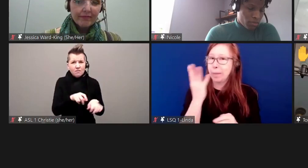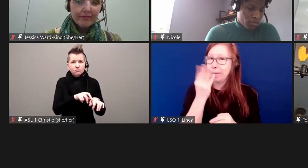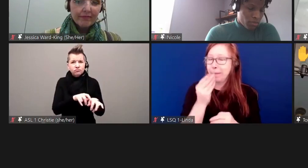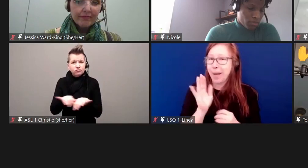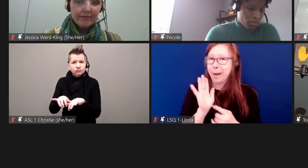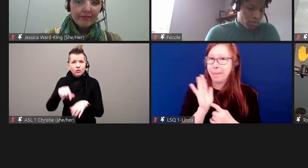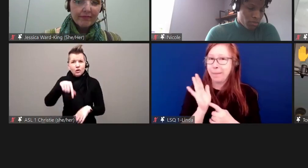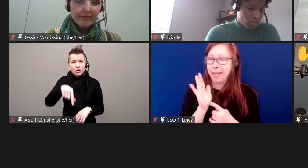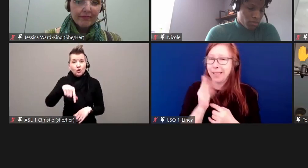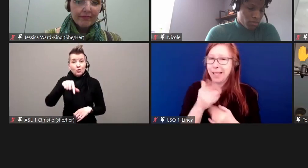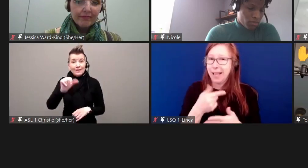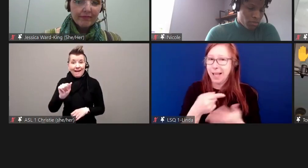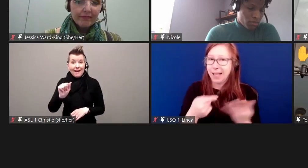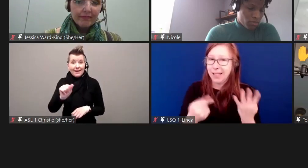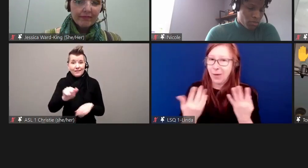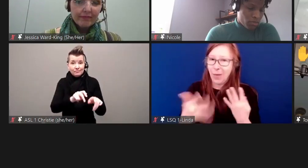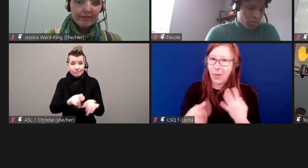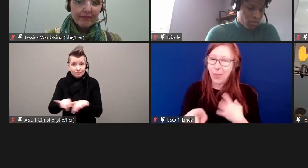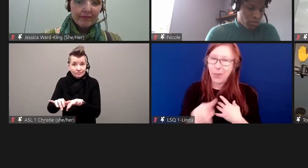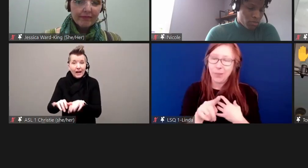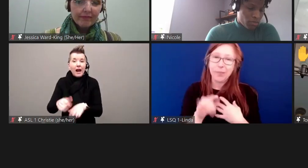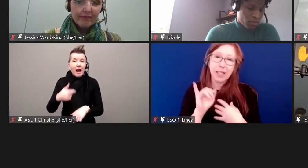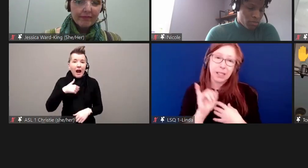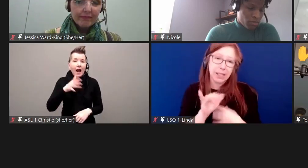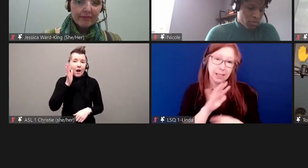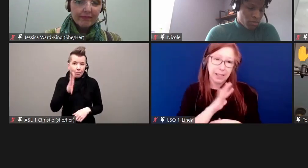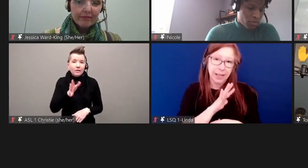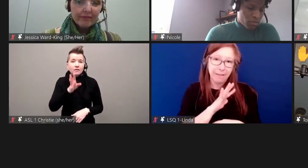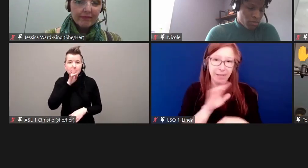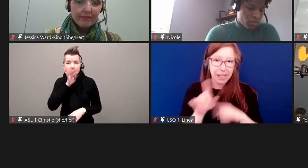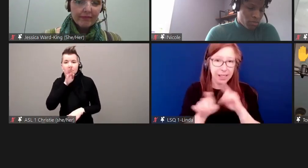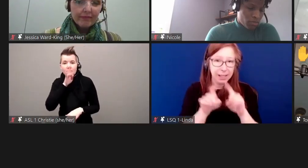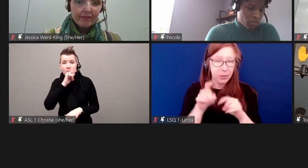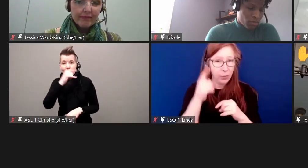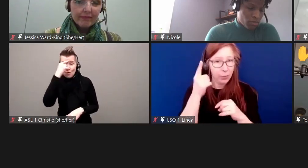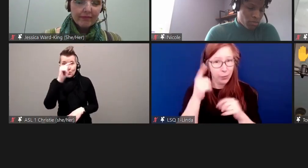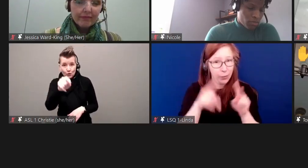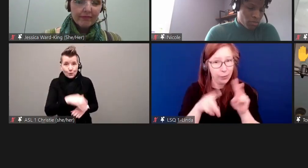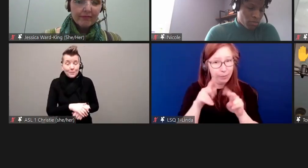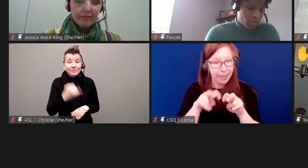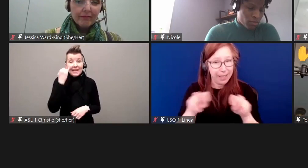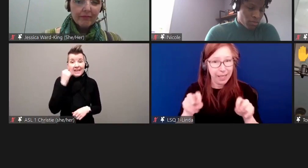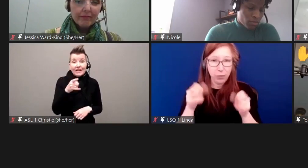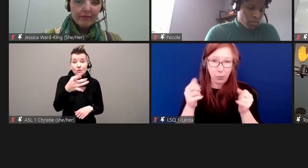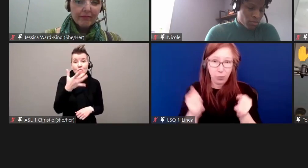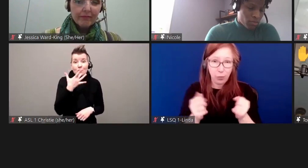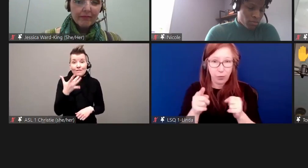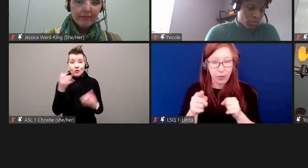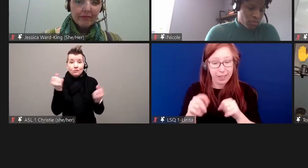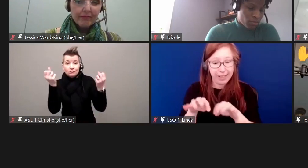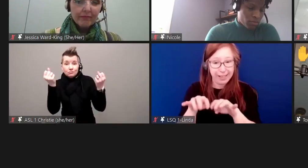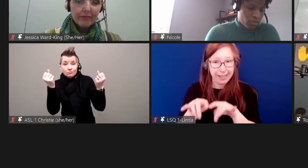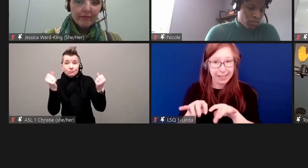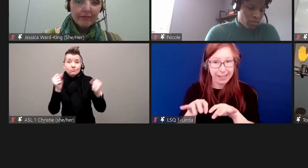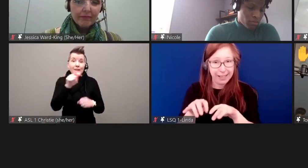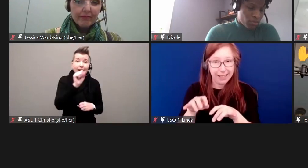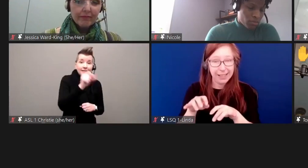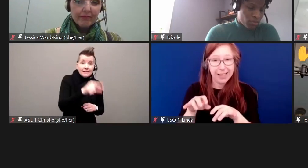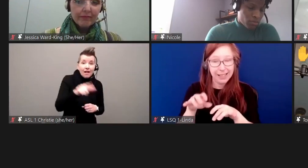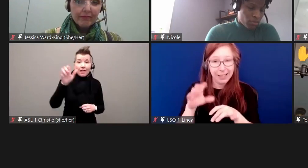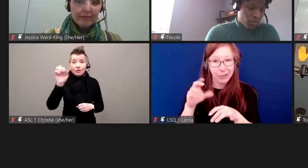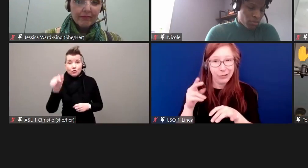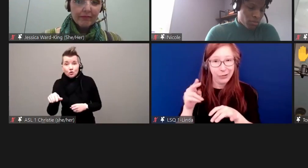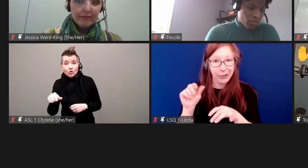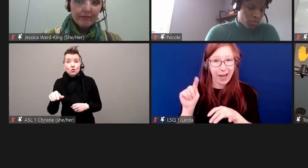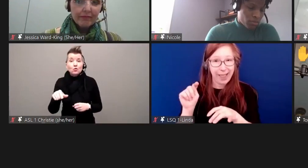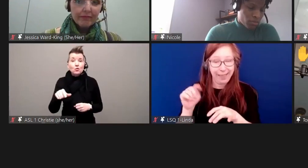vous avez des questions pour notre panel, vous pouvez les écrire dans le chat et je